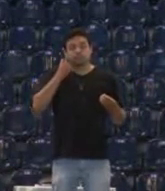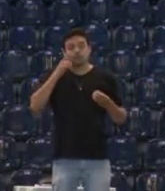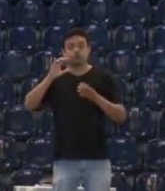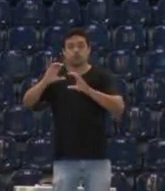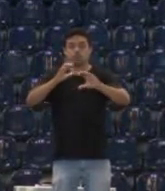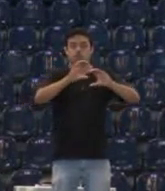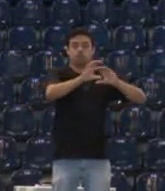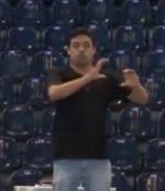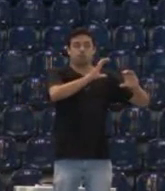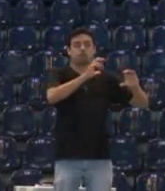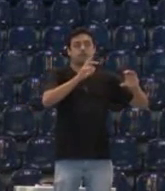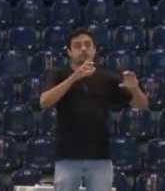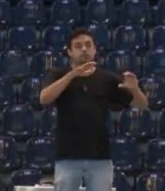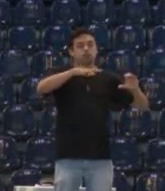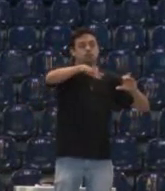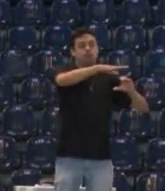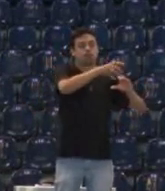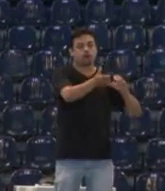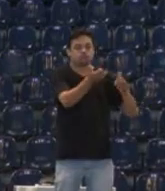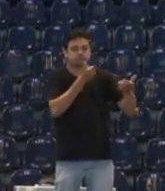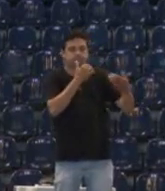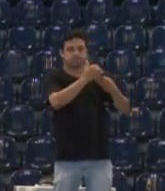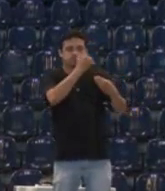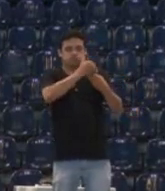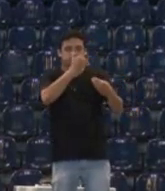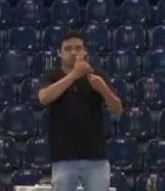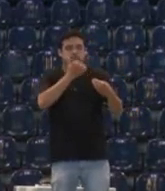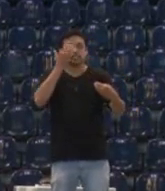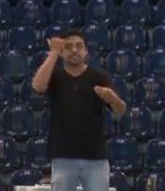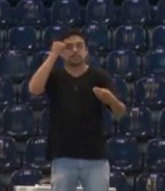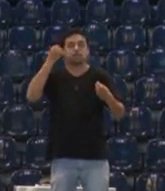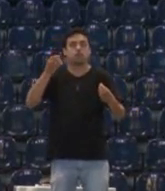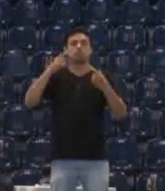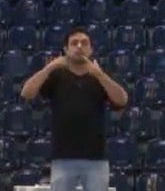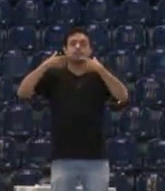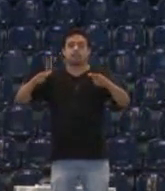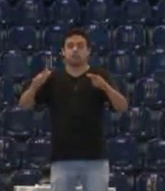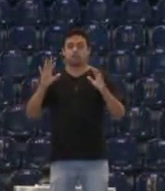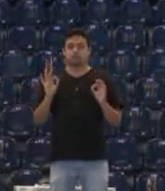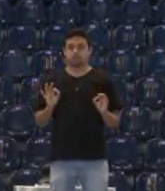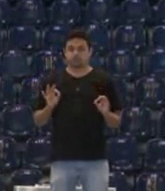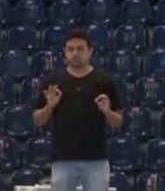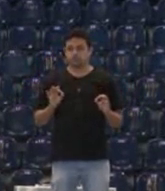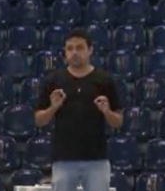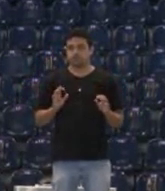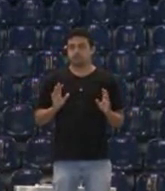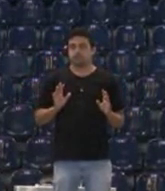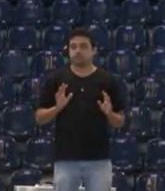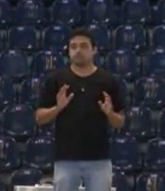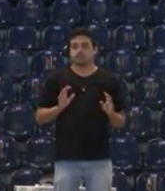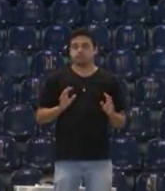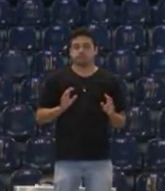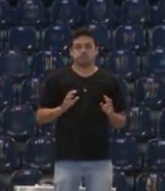comunicação orienta orienta a linguagem foi a isso a sua cabeça